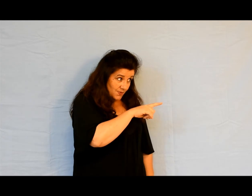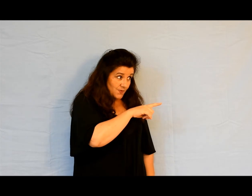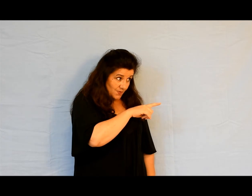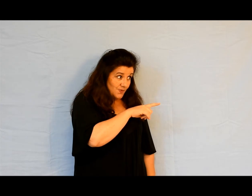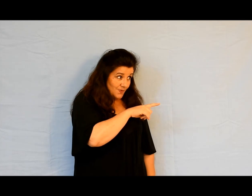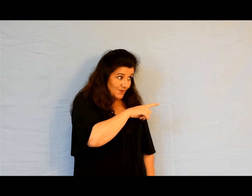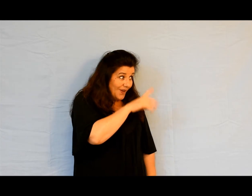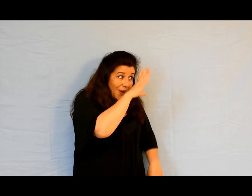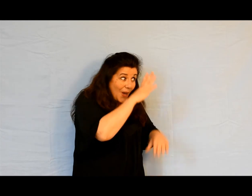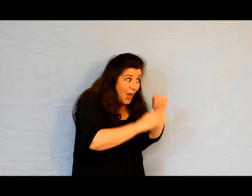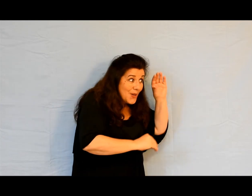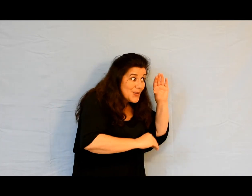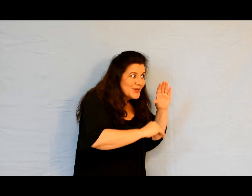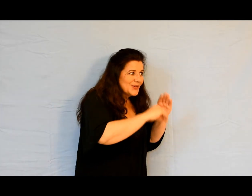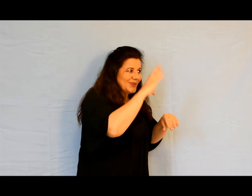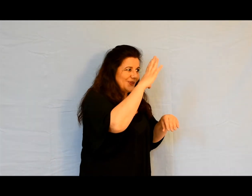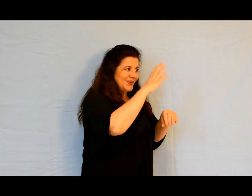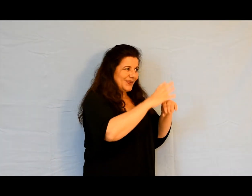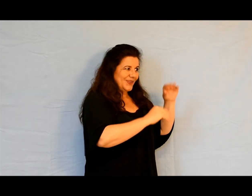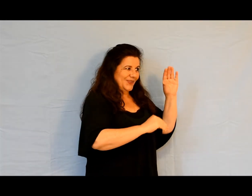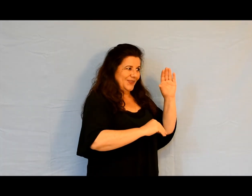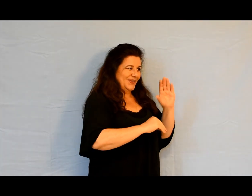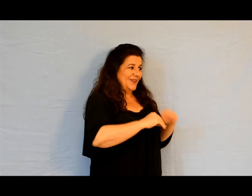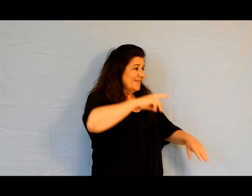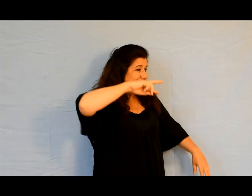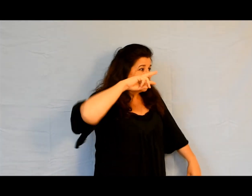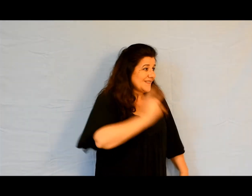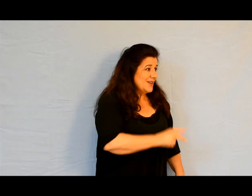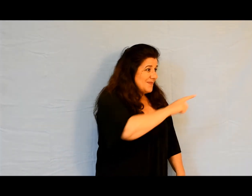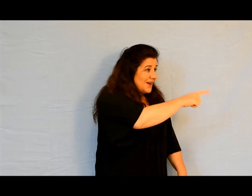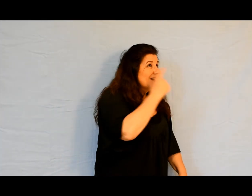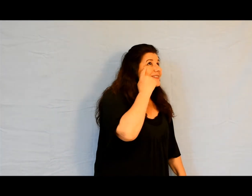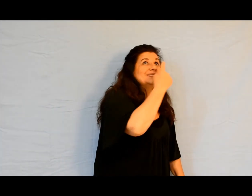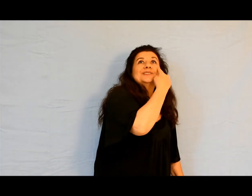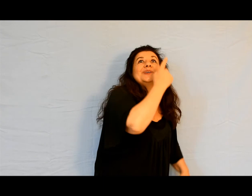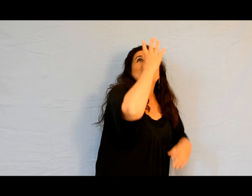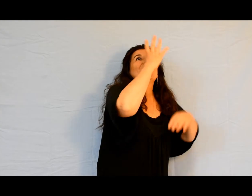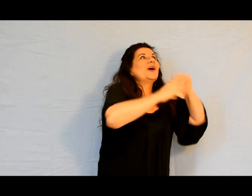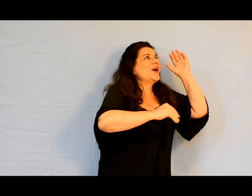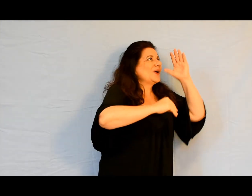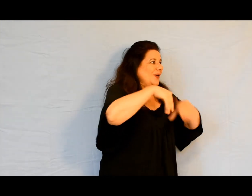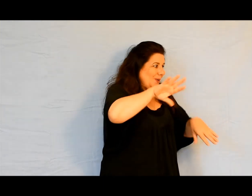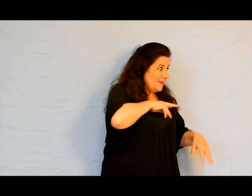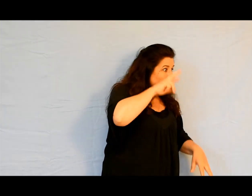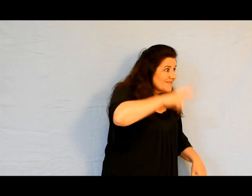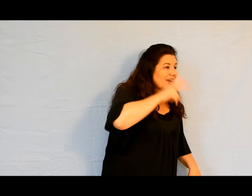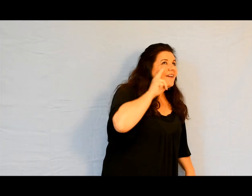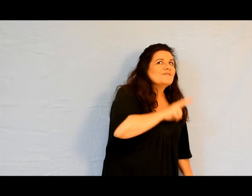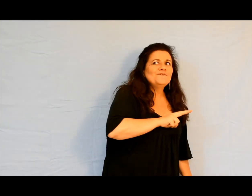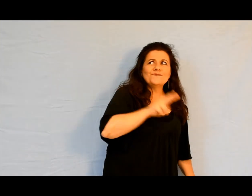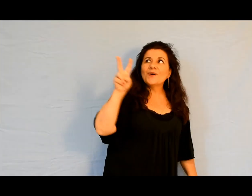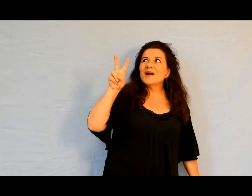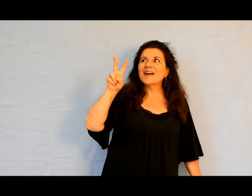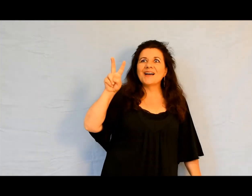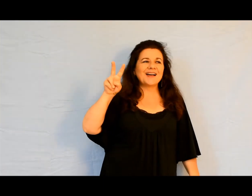heureux êtes-vous, heureux vos yeux, puisqu'ils voient, et vos oreilles, puisqu'ils entendent.